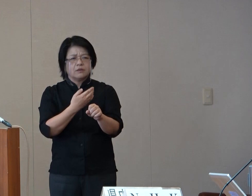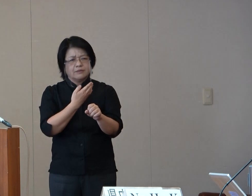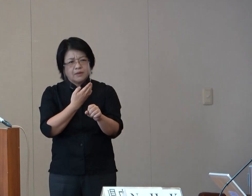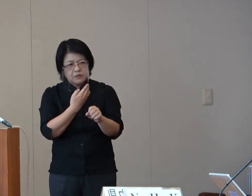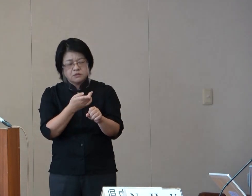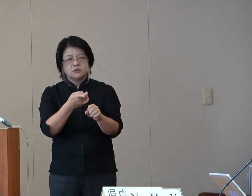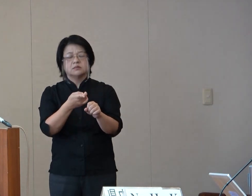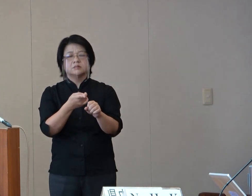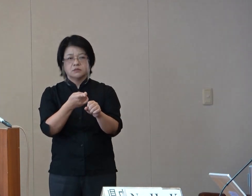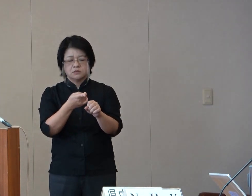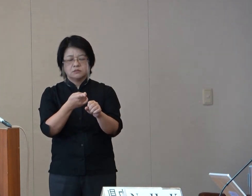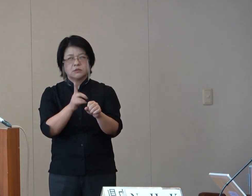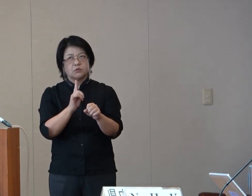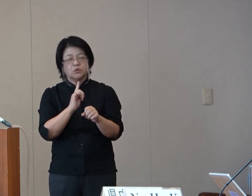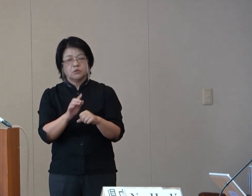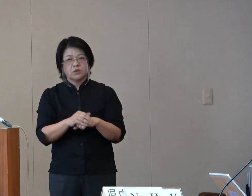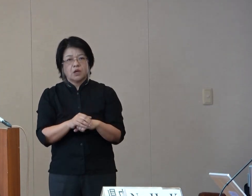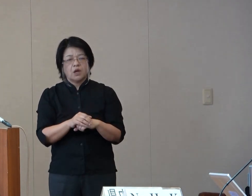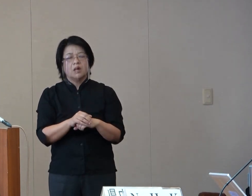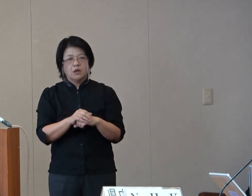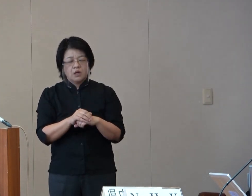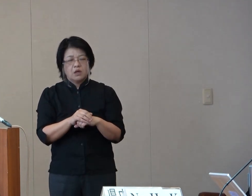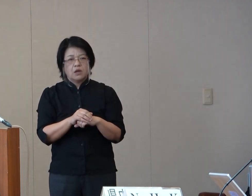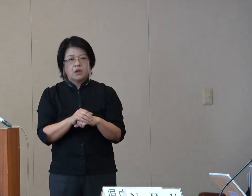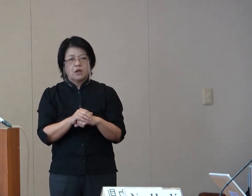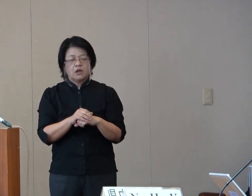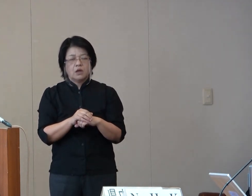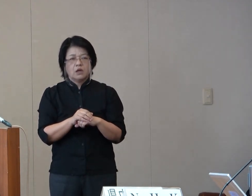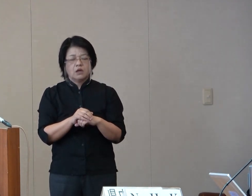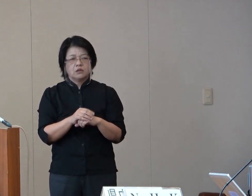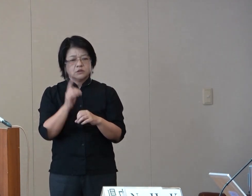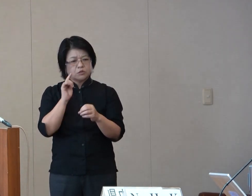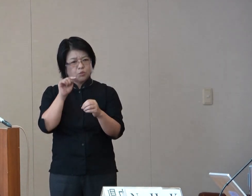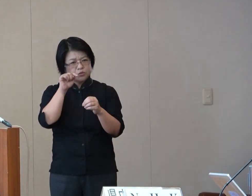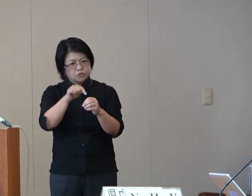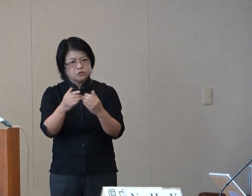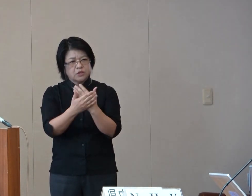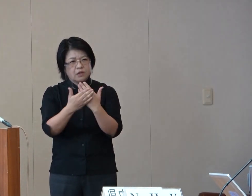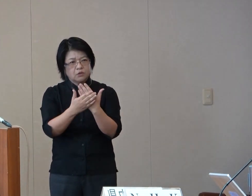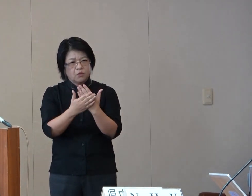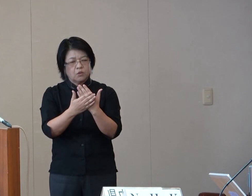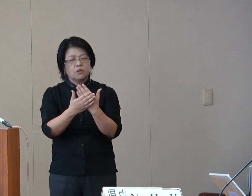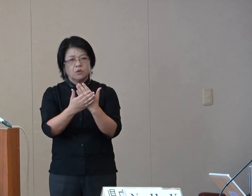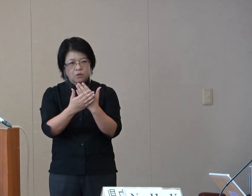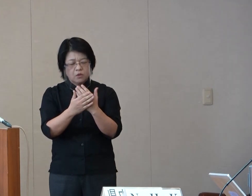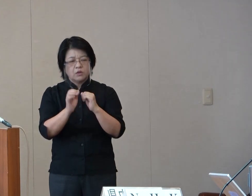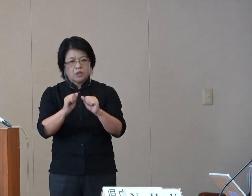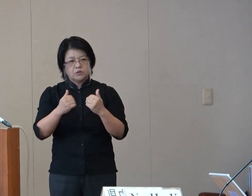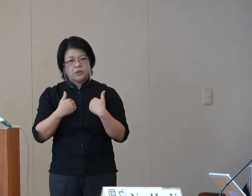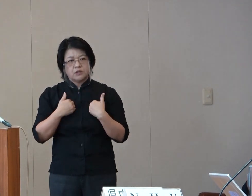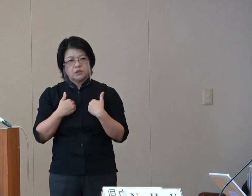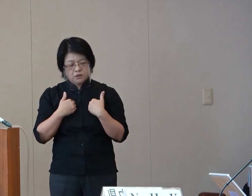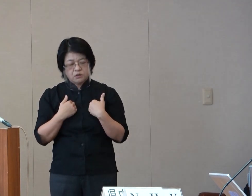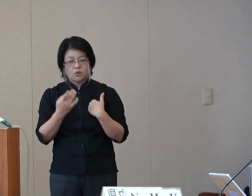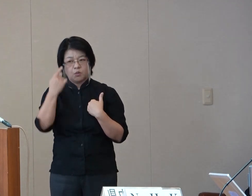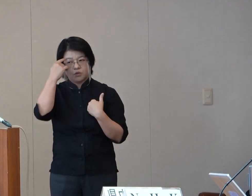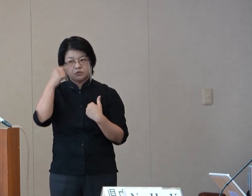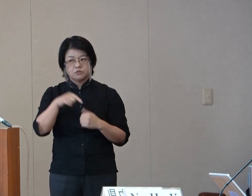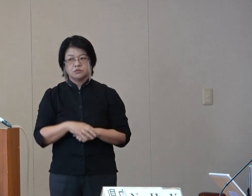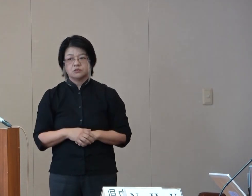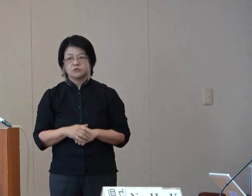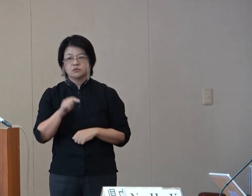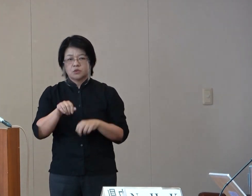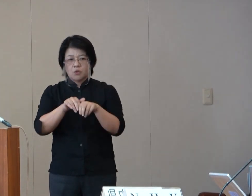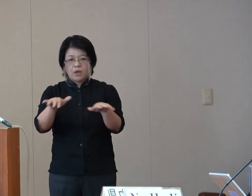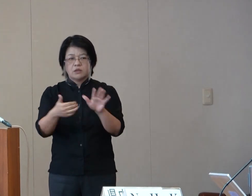のなって優勝二山も来てみました取るべき措置あのルールと思いますか